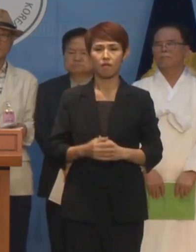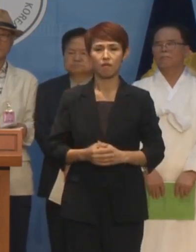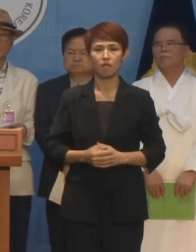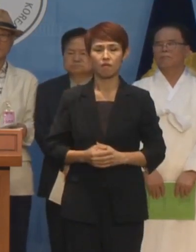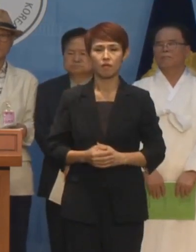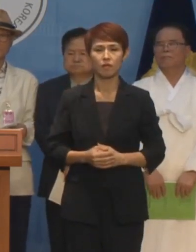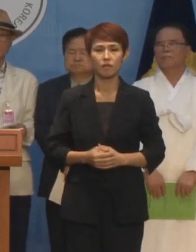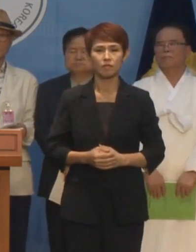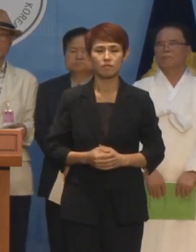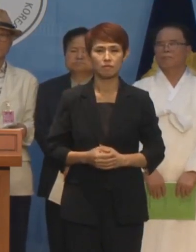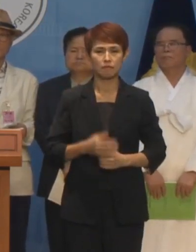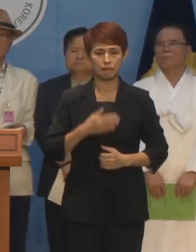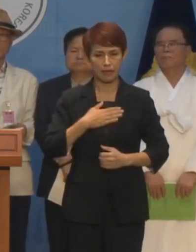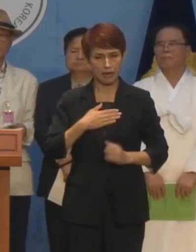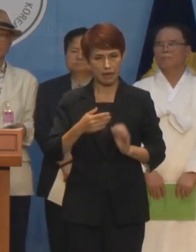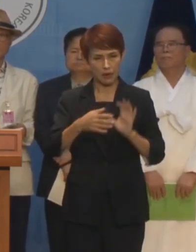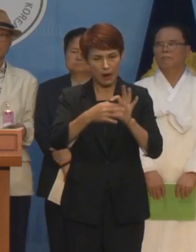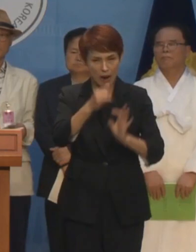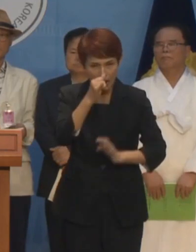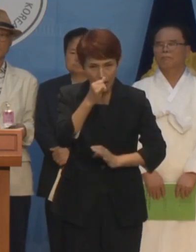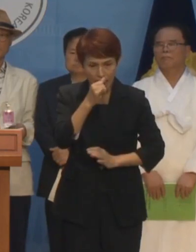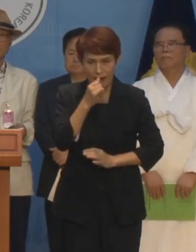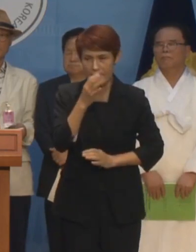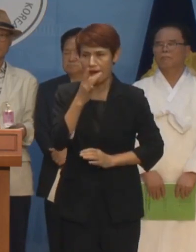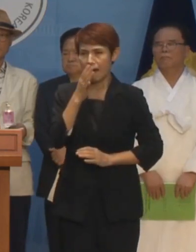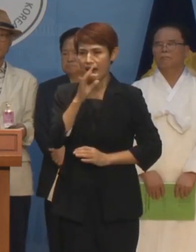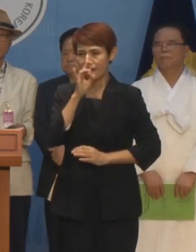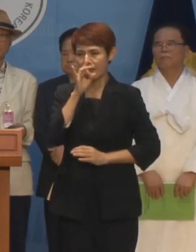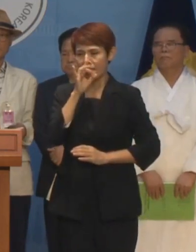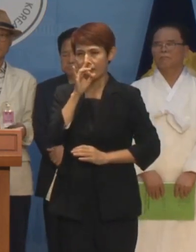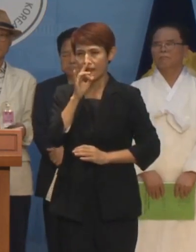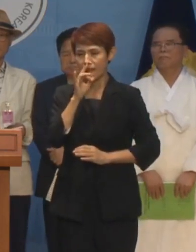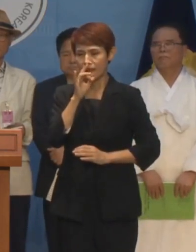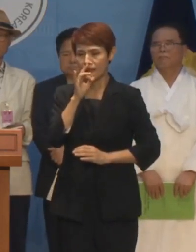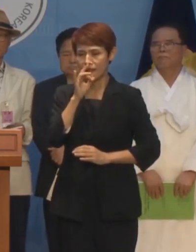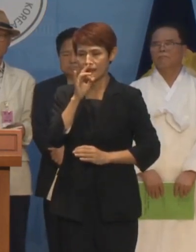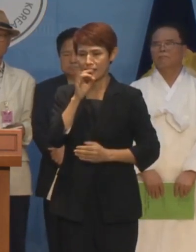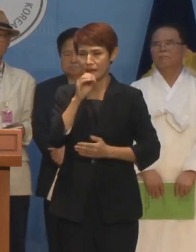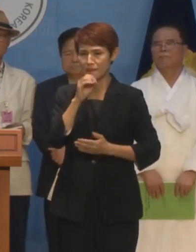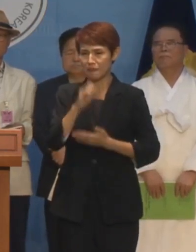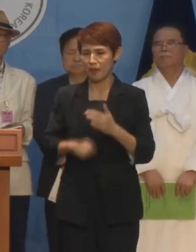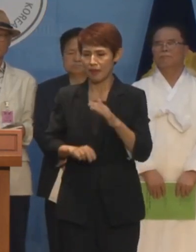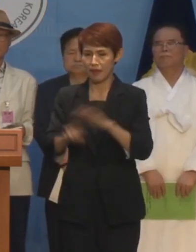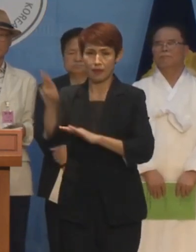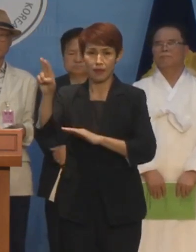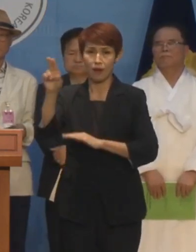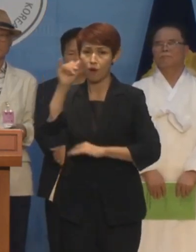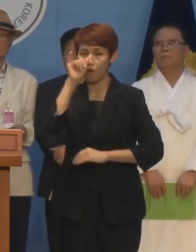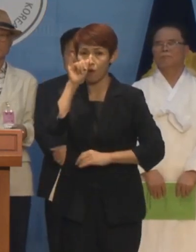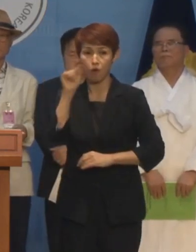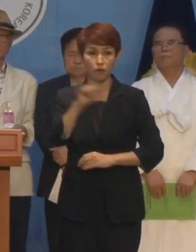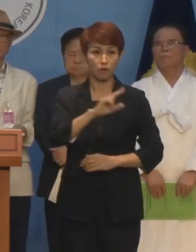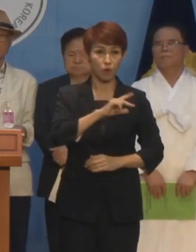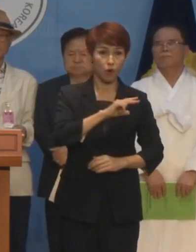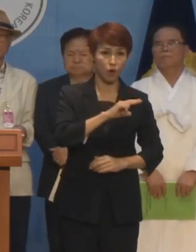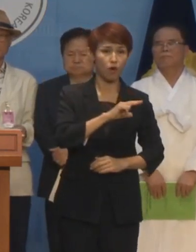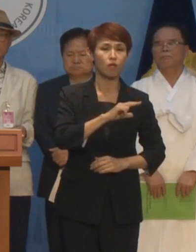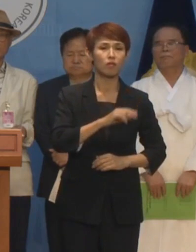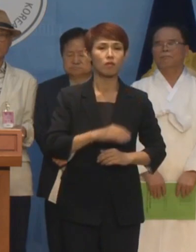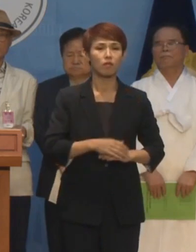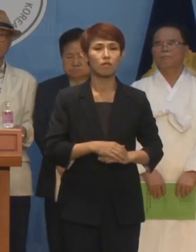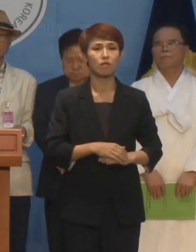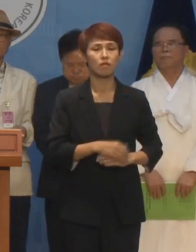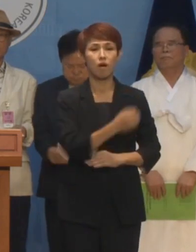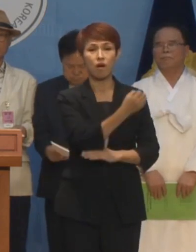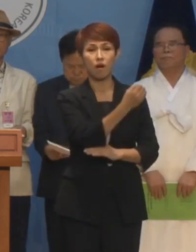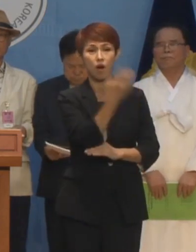못하고 자신에게 해당되는 일이라고 하며 중간에 빠지기도 하고 어떤 의원들은 수구 언론의